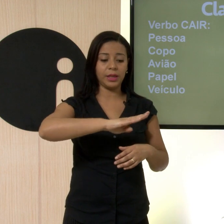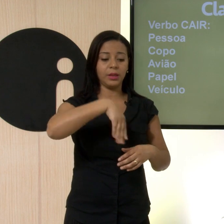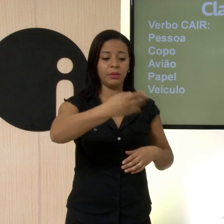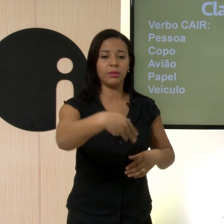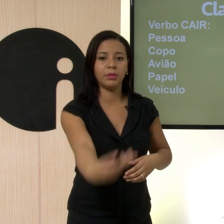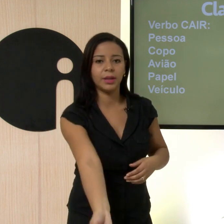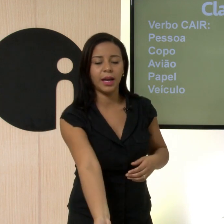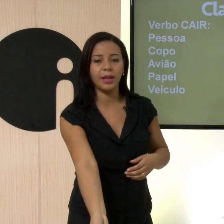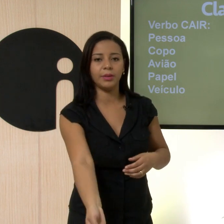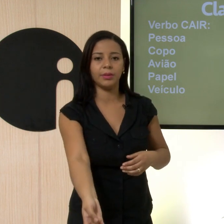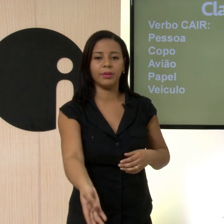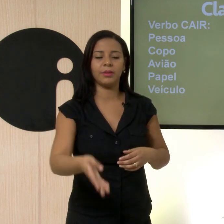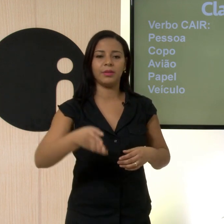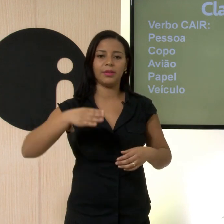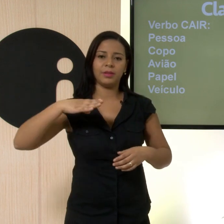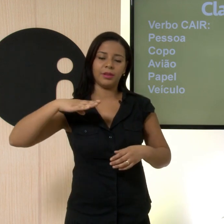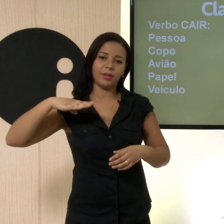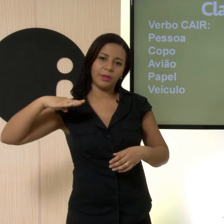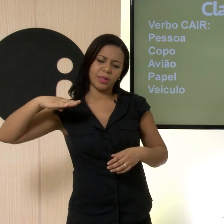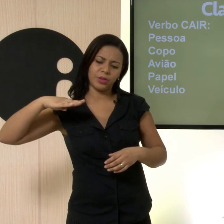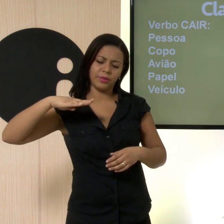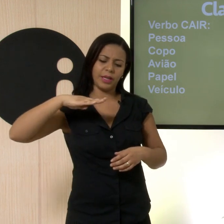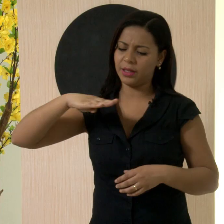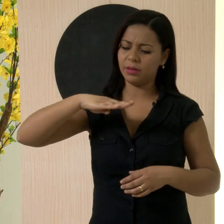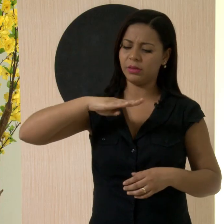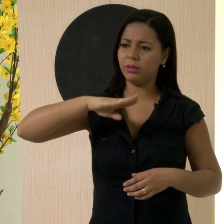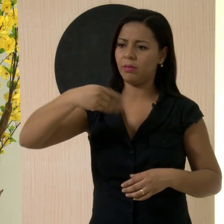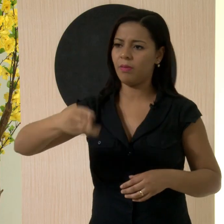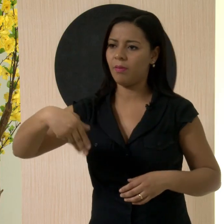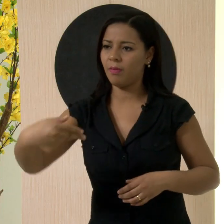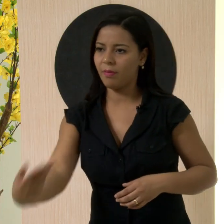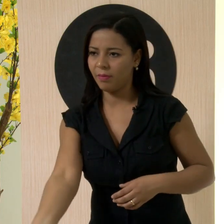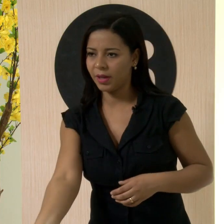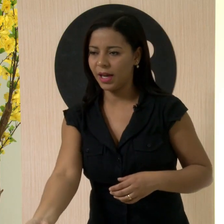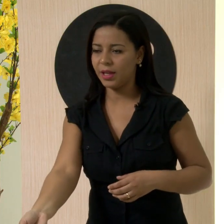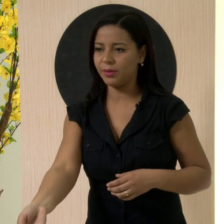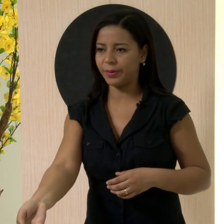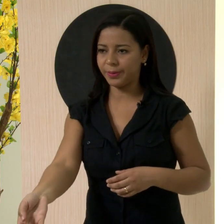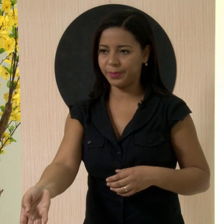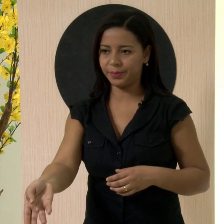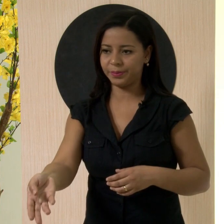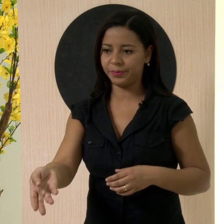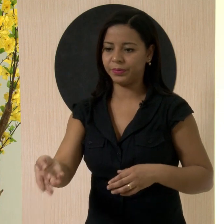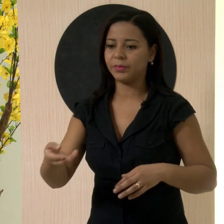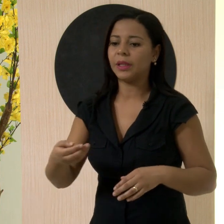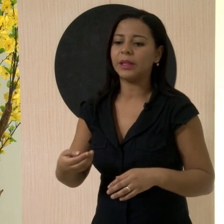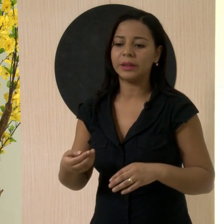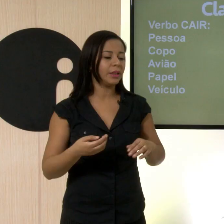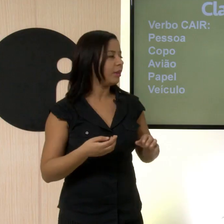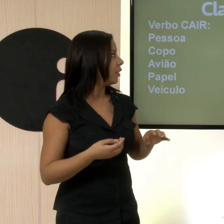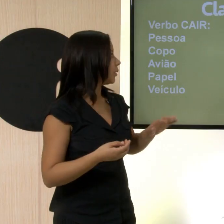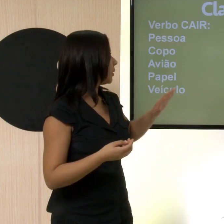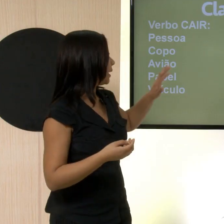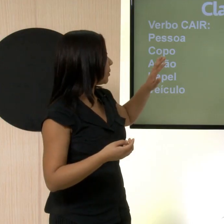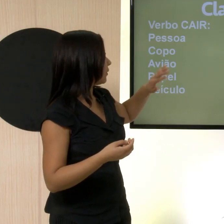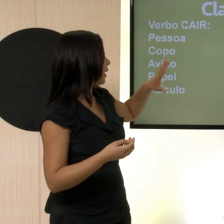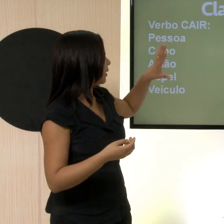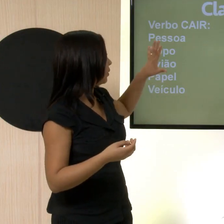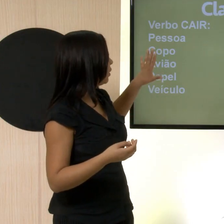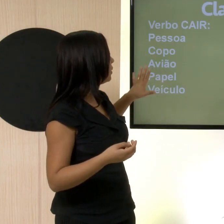ele caiu. Novamente, o veículo caiu. Então, nós podemos ver em todos